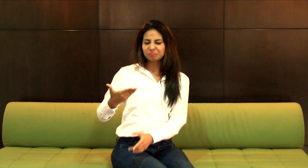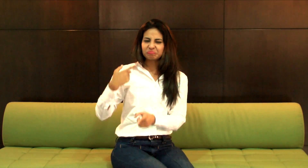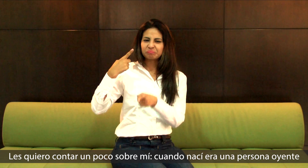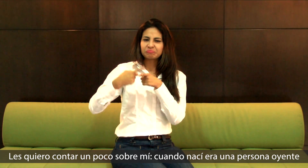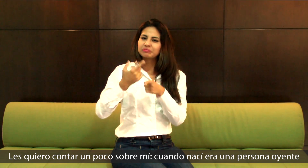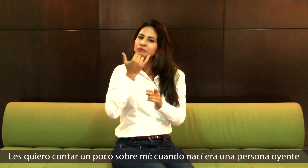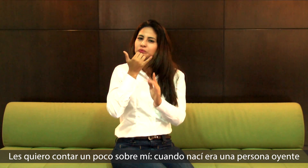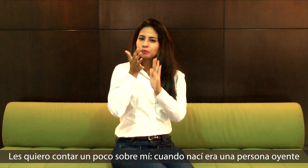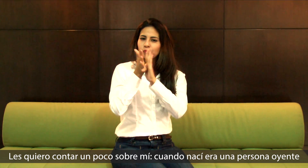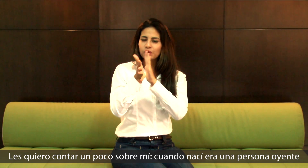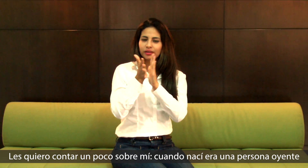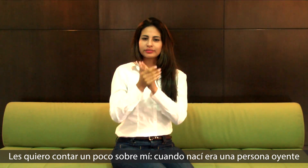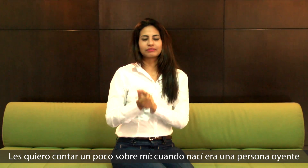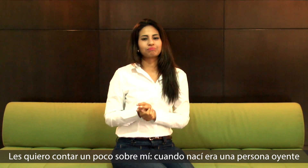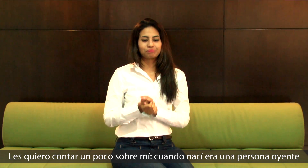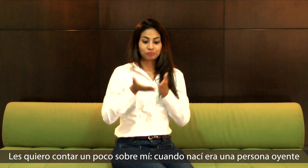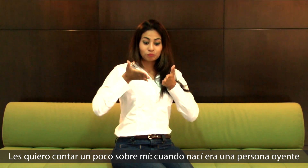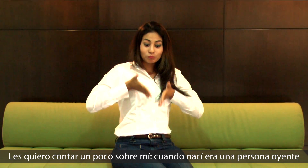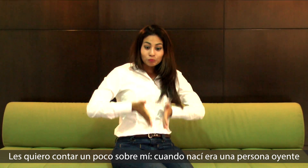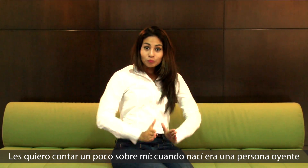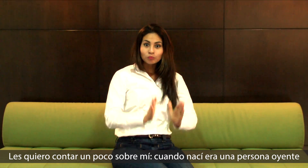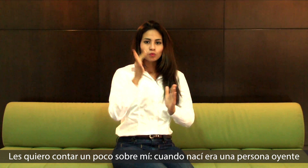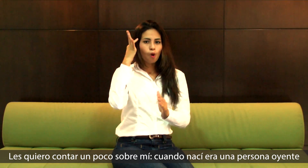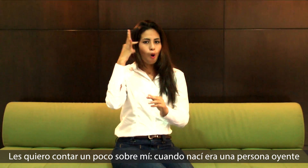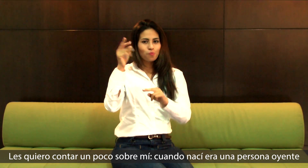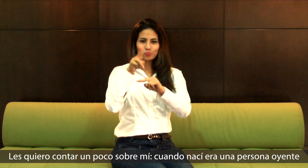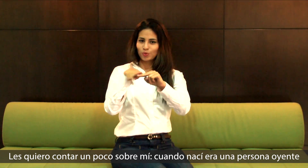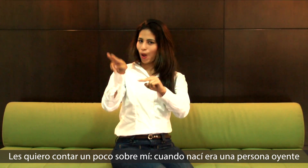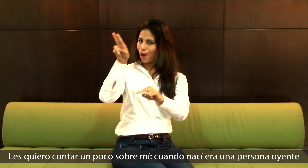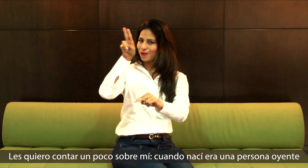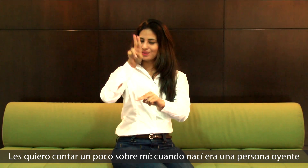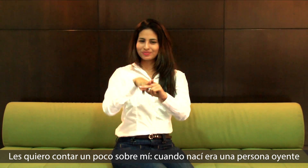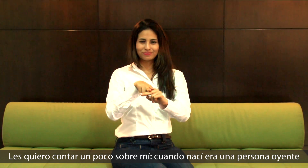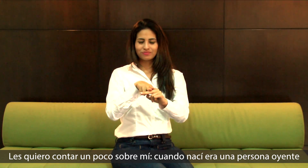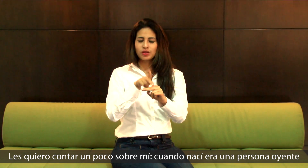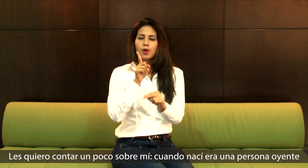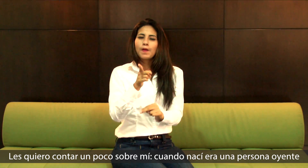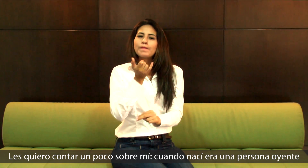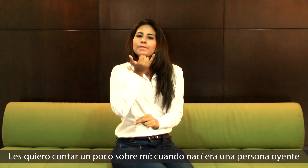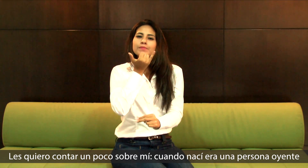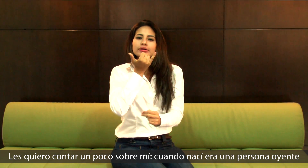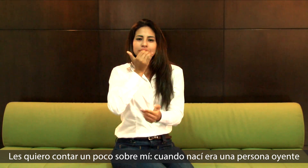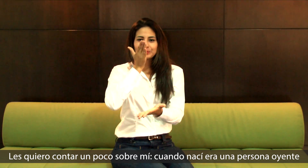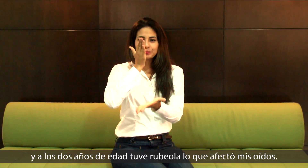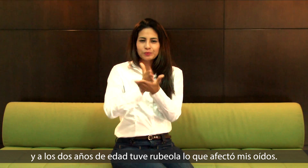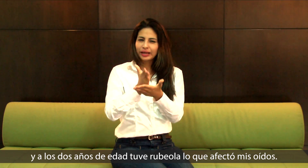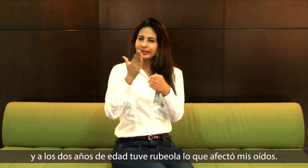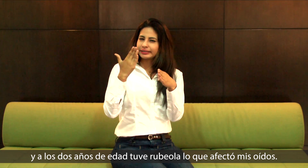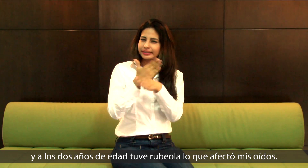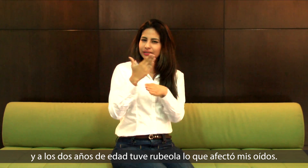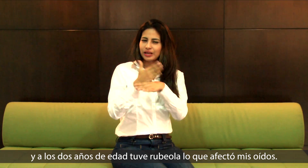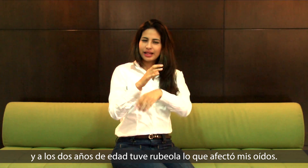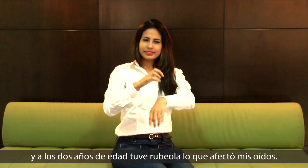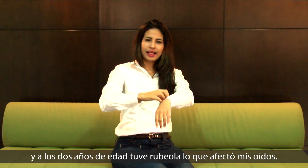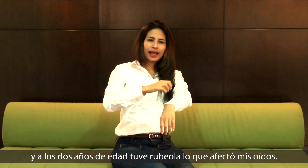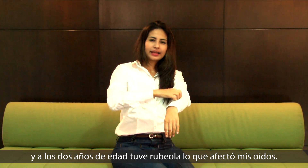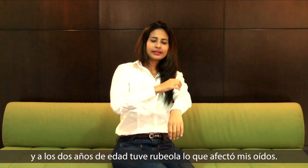Les quiero contar un poco sobre mí. Cuando nací era una persona oyente y a los dos años de edad tuve